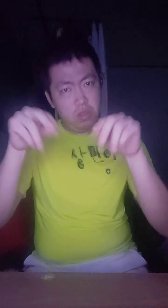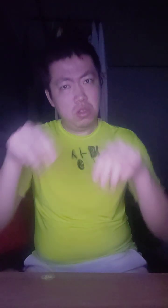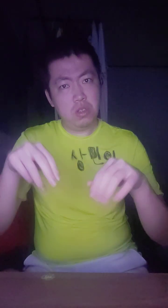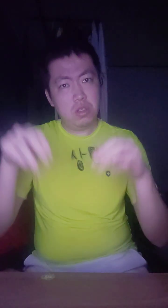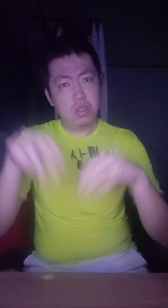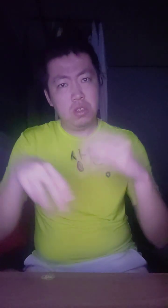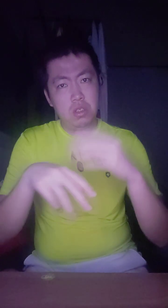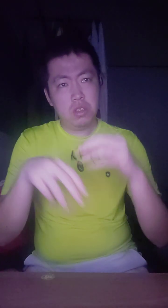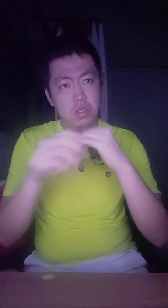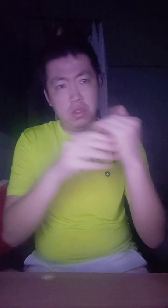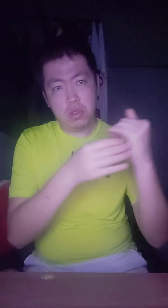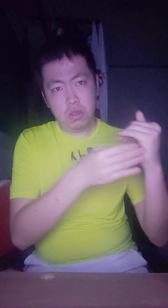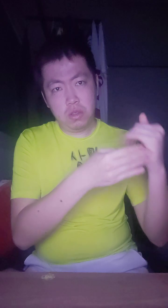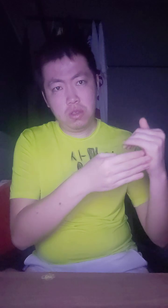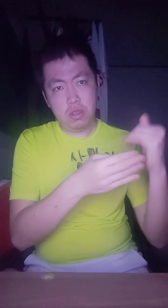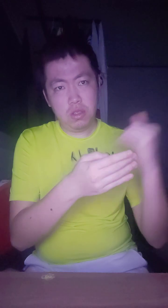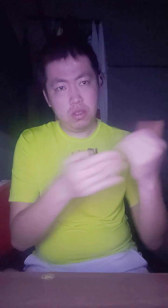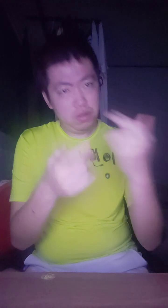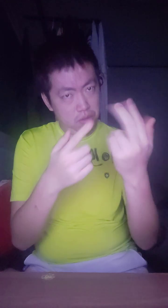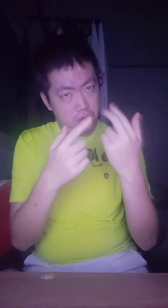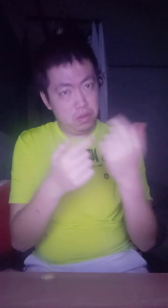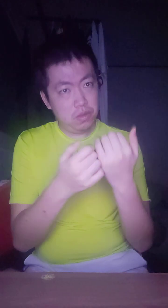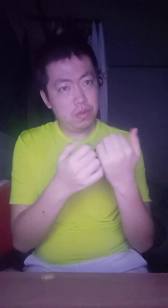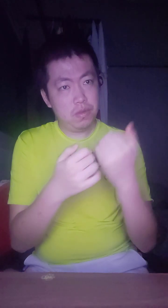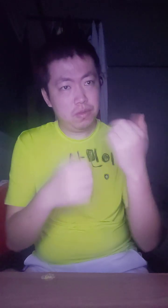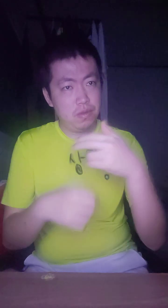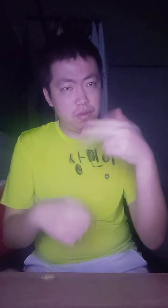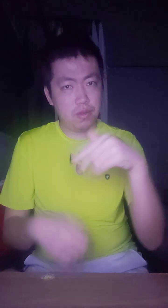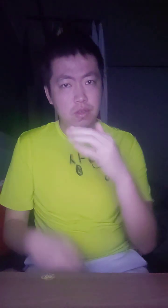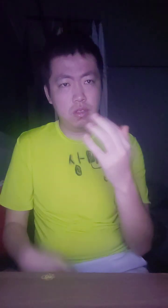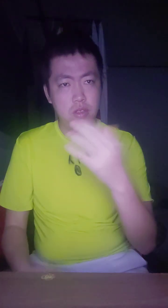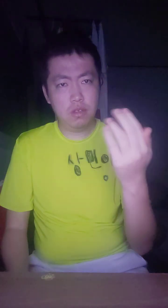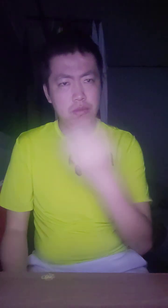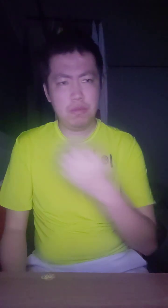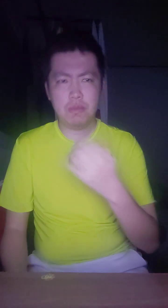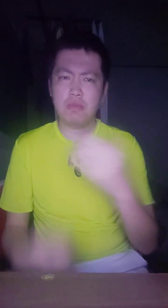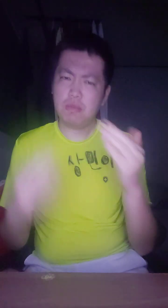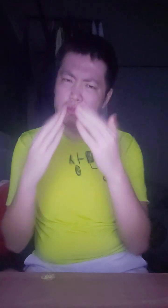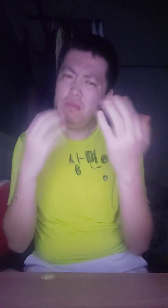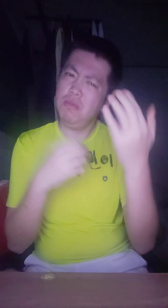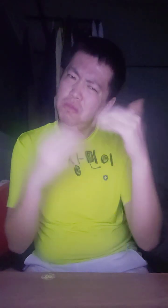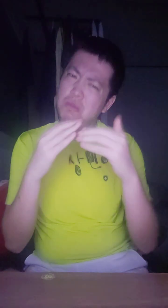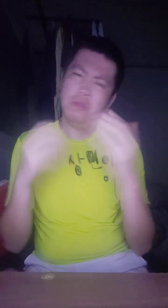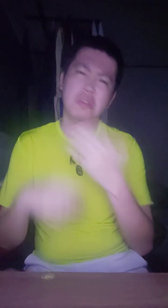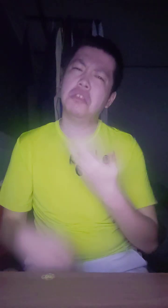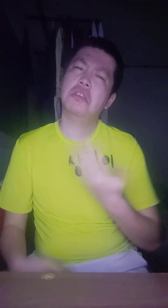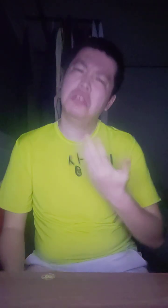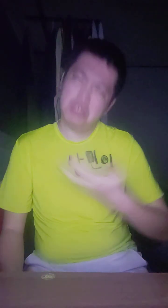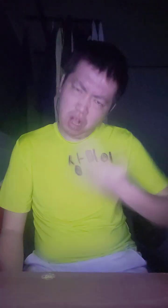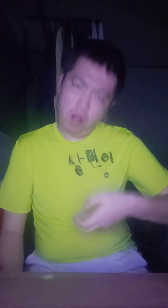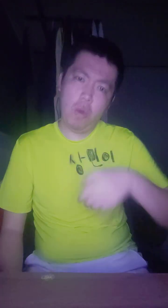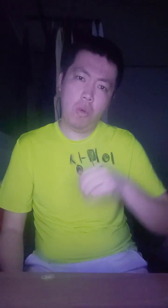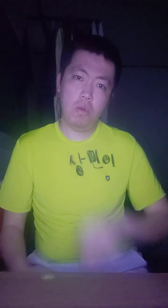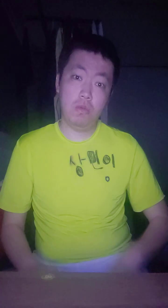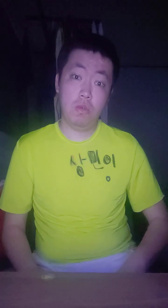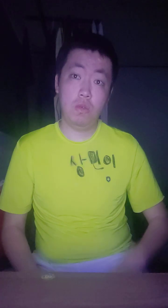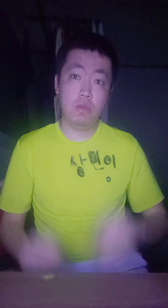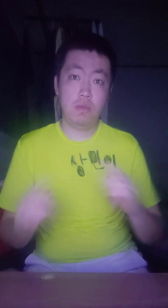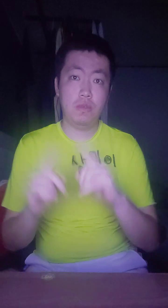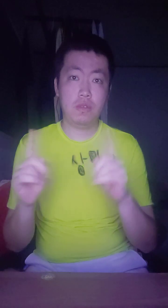데리고 갔었거든요. 애들이 찾아와서 나와봐라 불안해서 학교 가기가 힘들다고 해서 그렇게 한 달 넘게 학교를